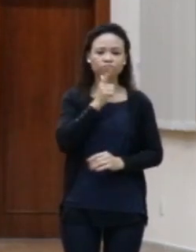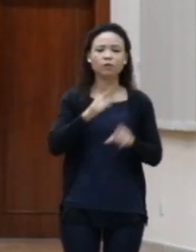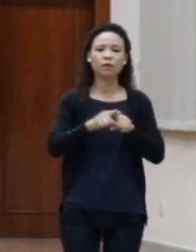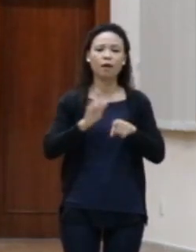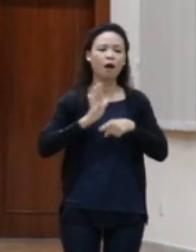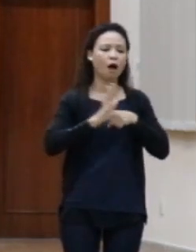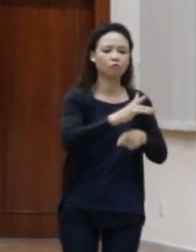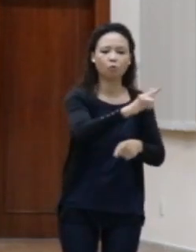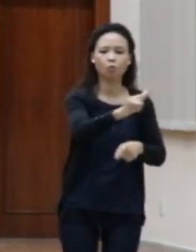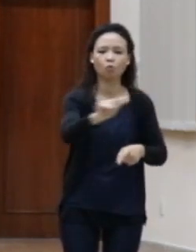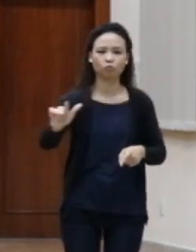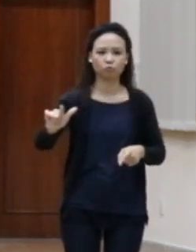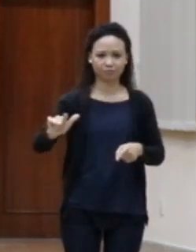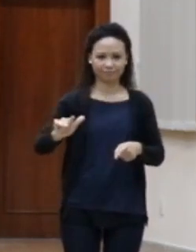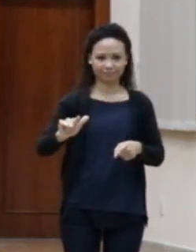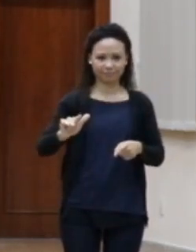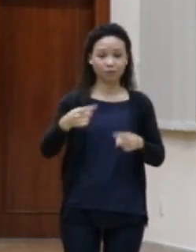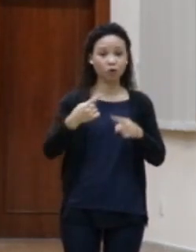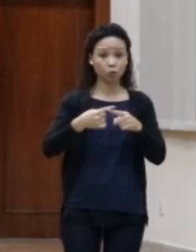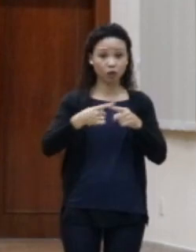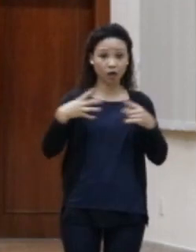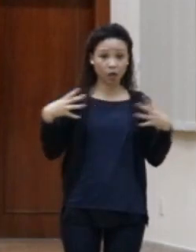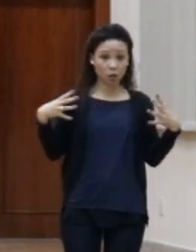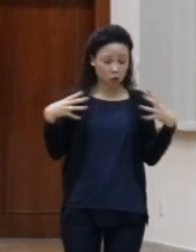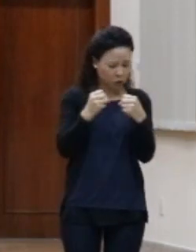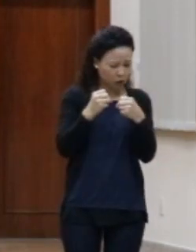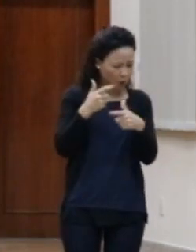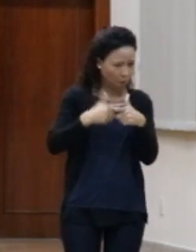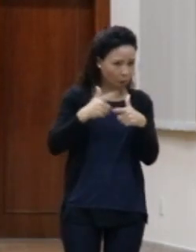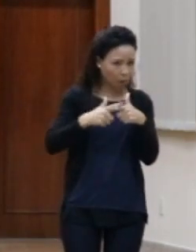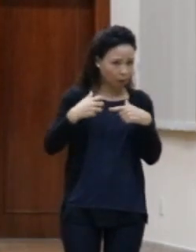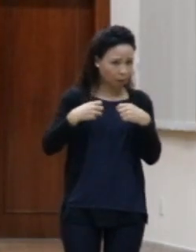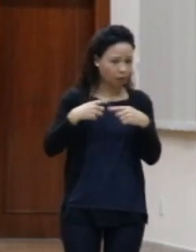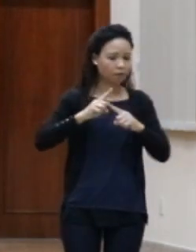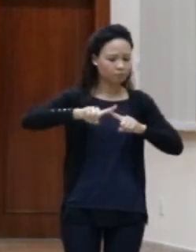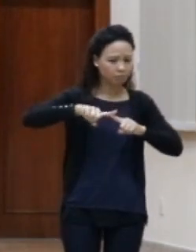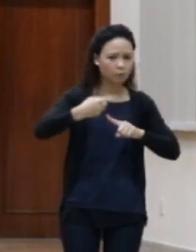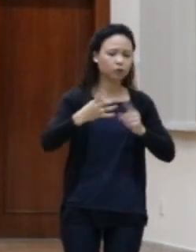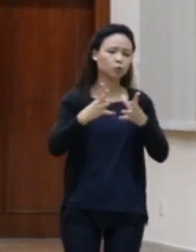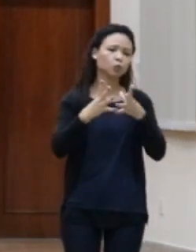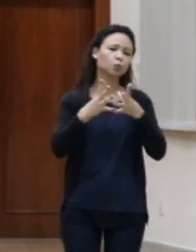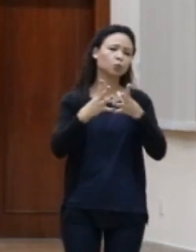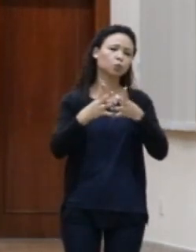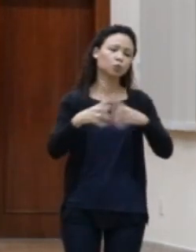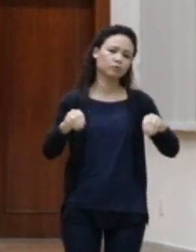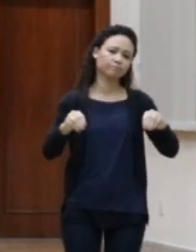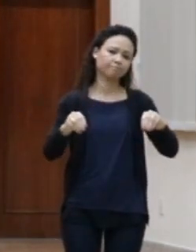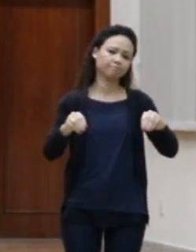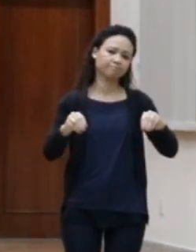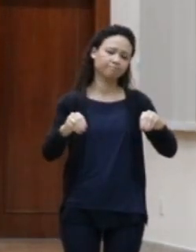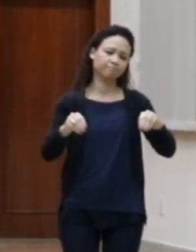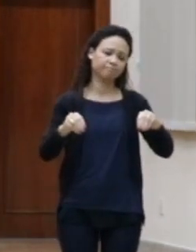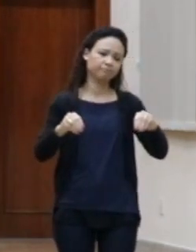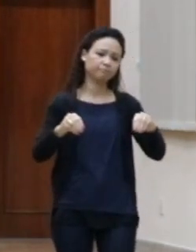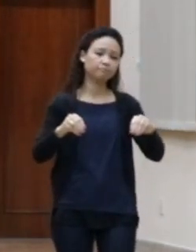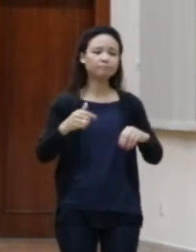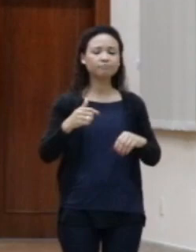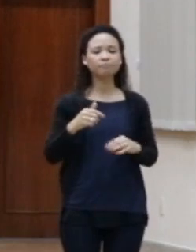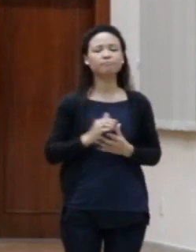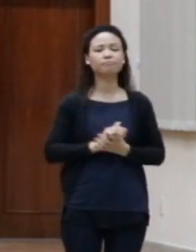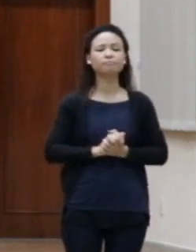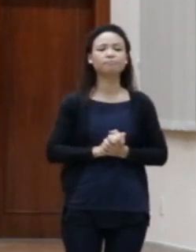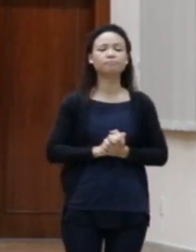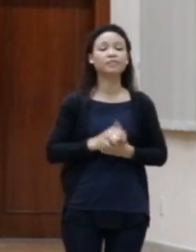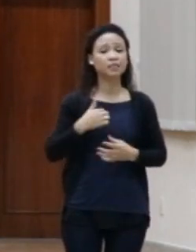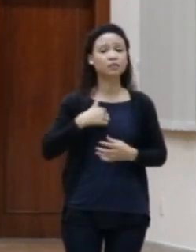passam. Às vezes eu ouço algumas pessoas dizerem assim: olha, quem tem saúde